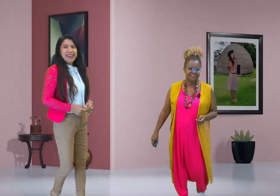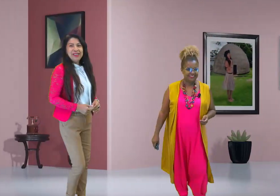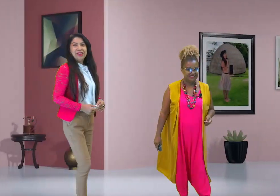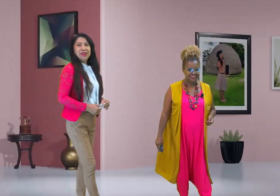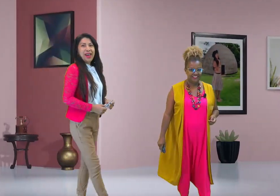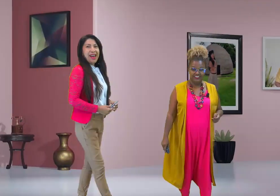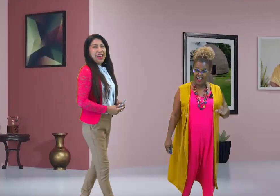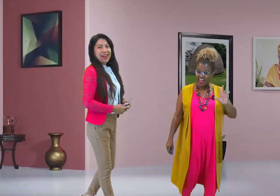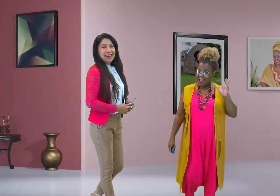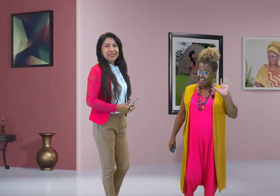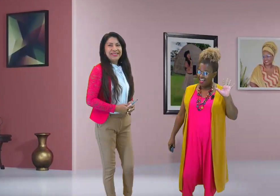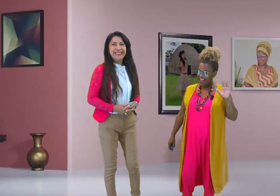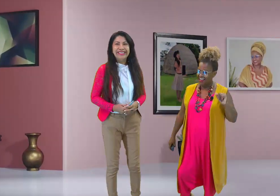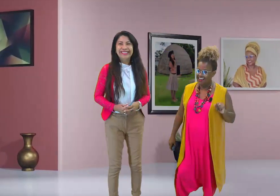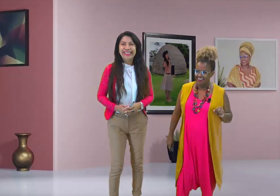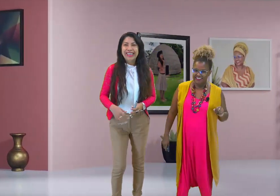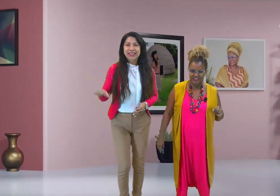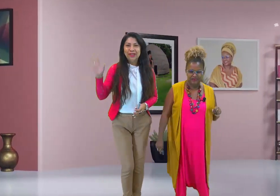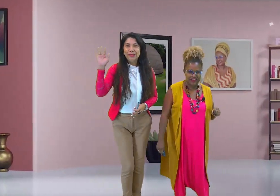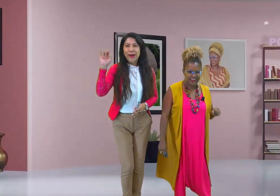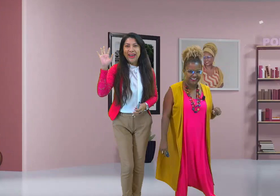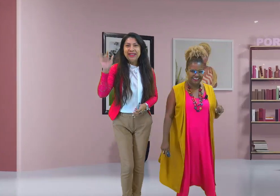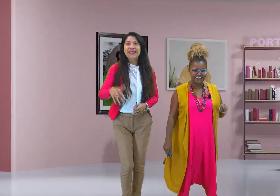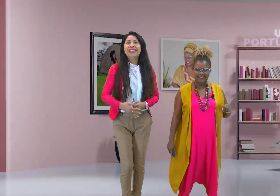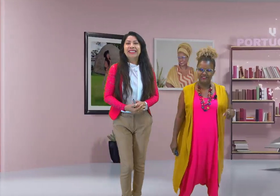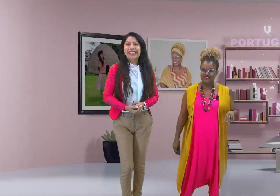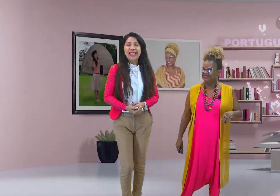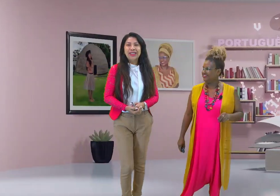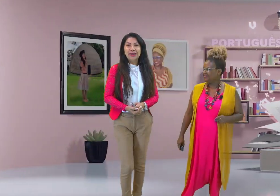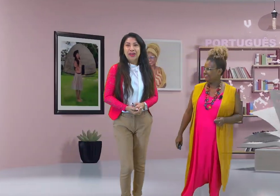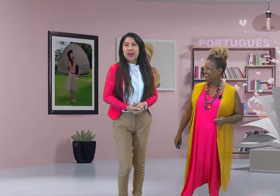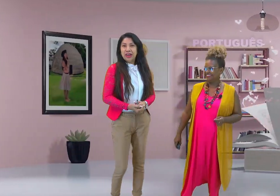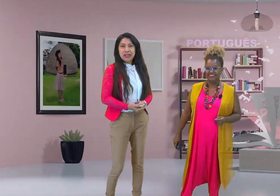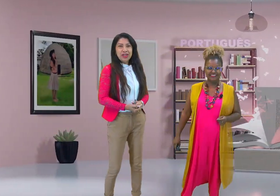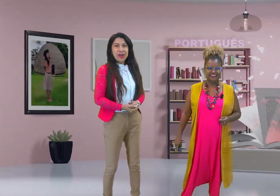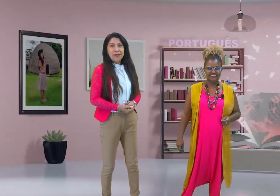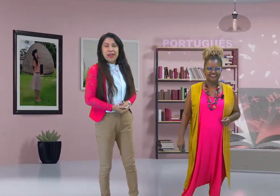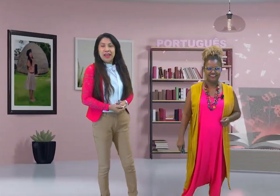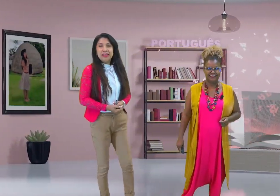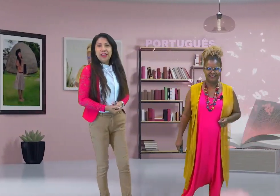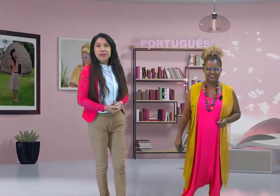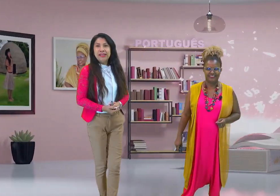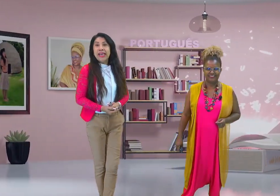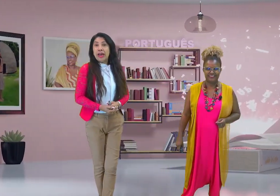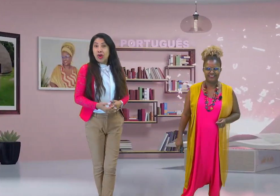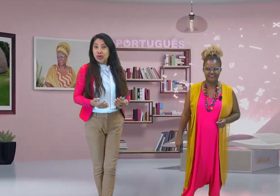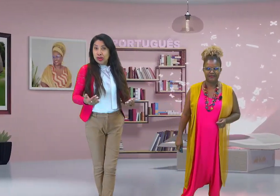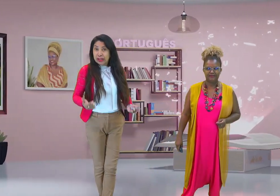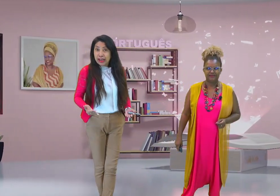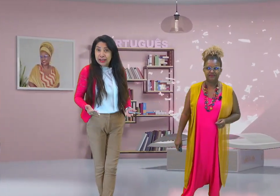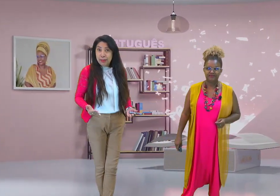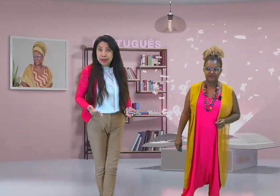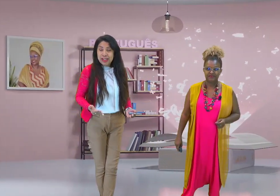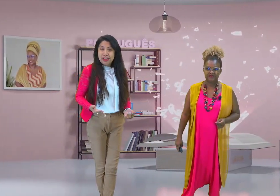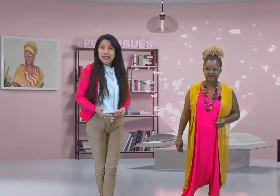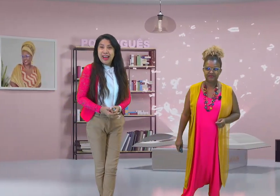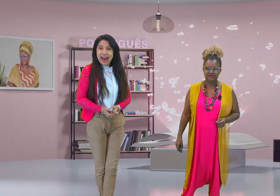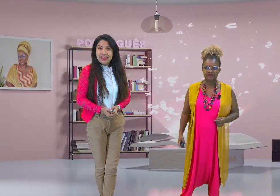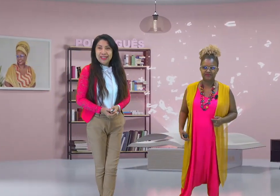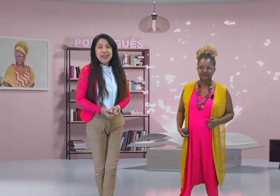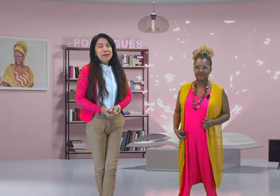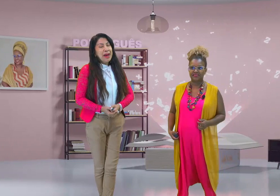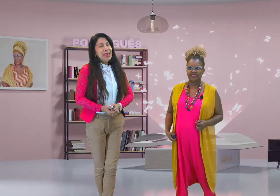Oi olá tudo bem certo Olha só estamos com tanta